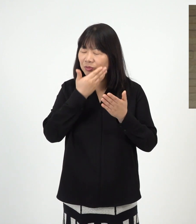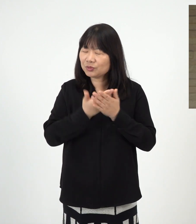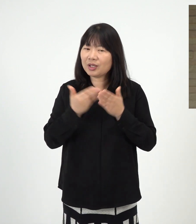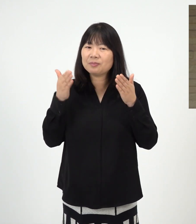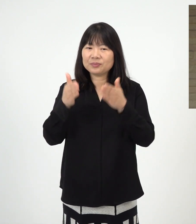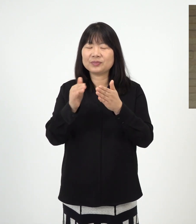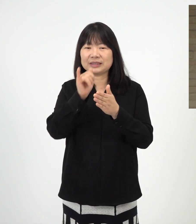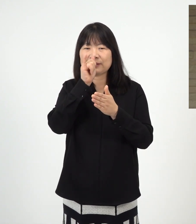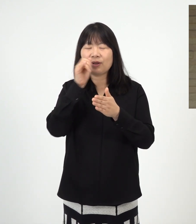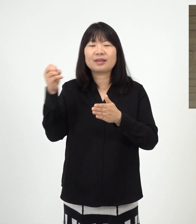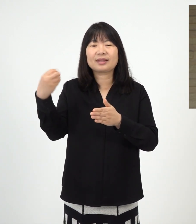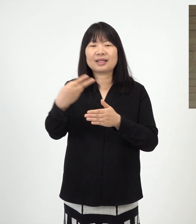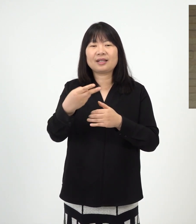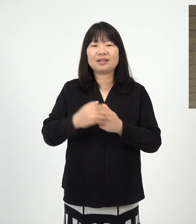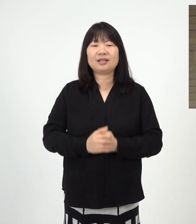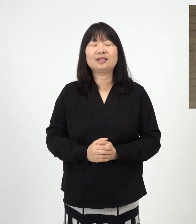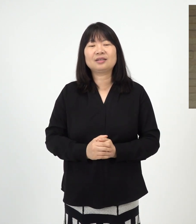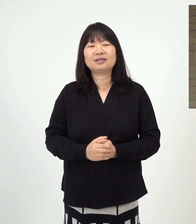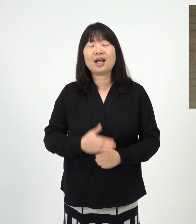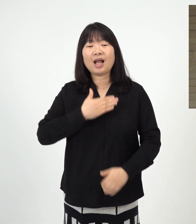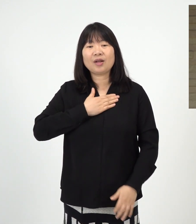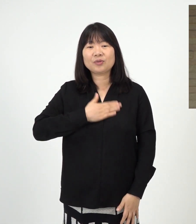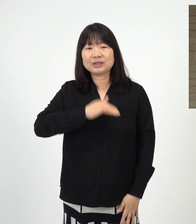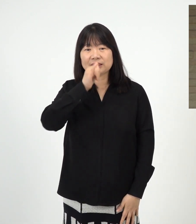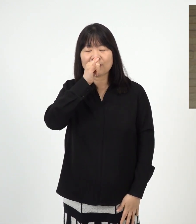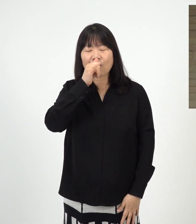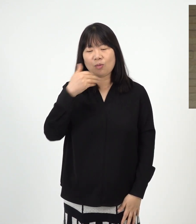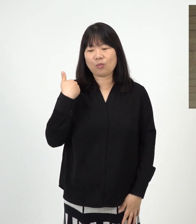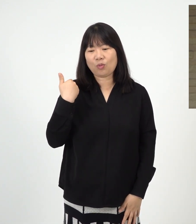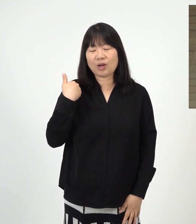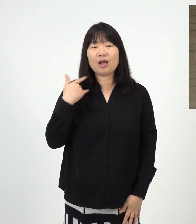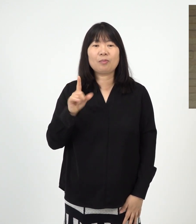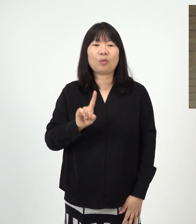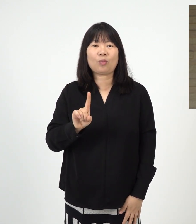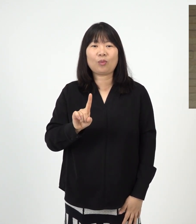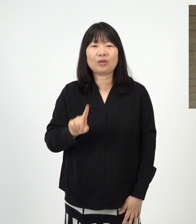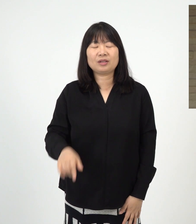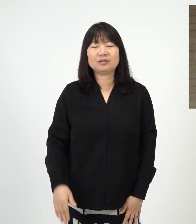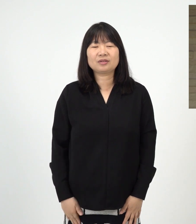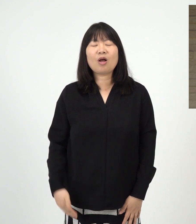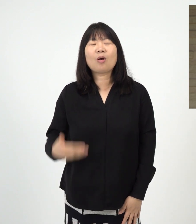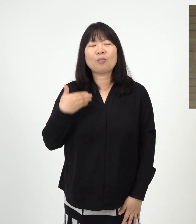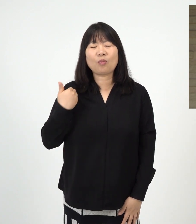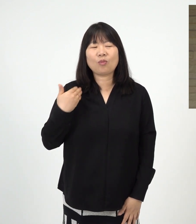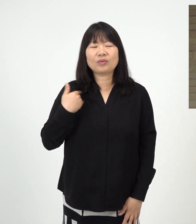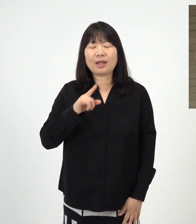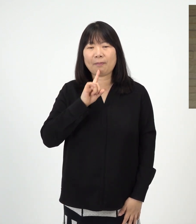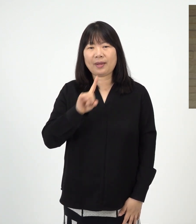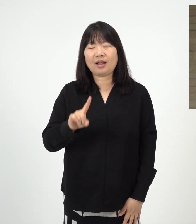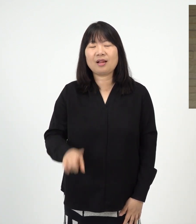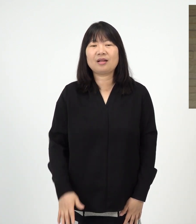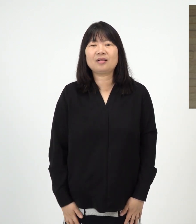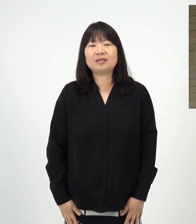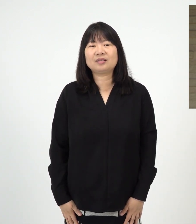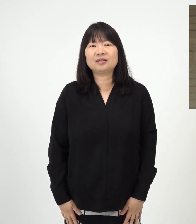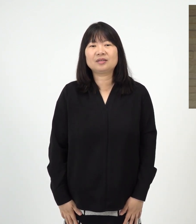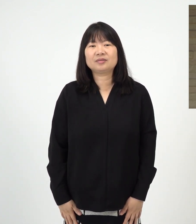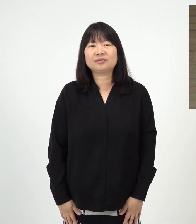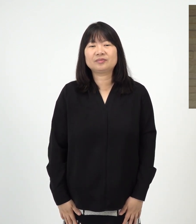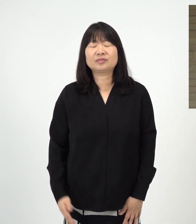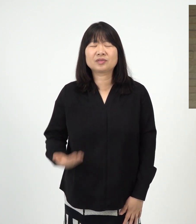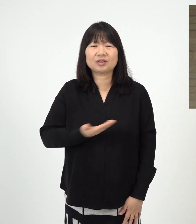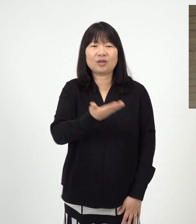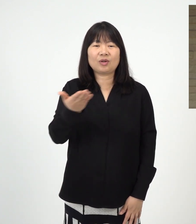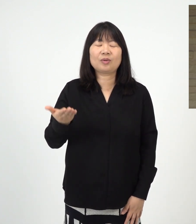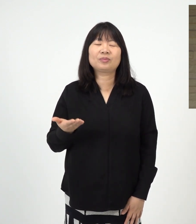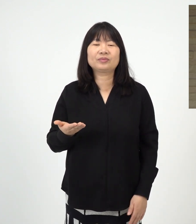포인트예요. 다시, 알고 있다는 얘기예요, 모르고 있다는 얘기예요? 모르고 있다는 얘기예요. 여러분,